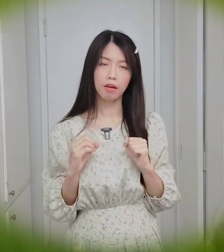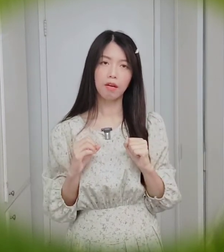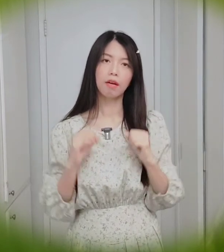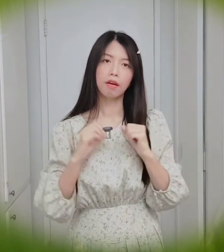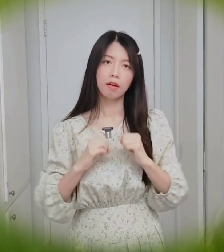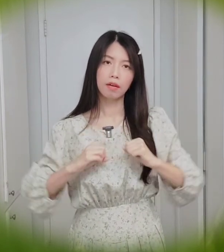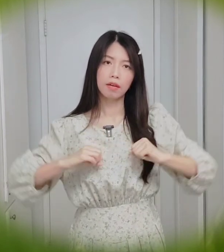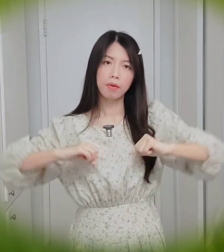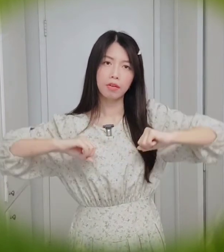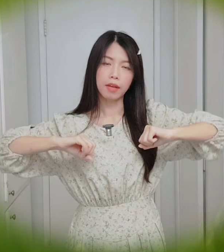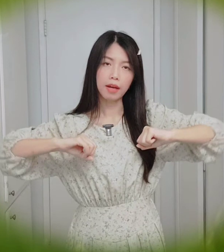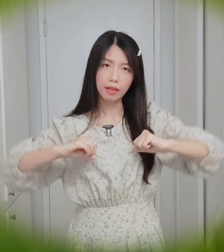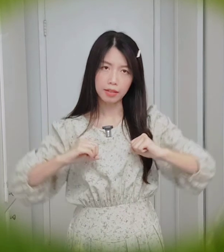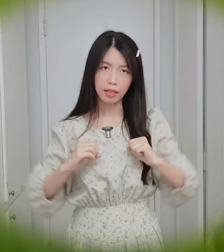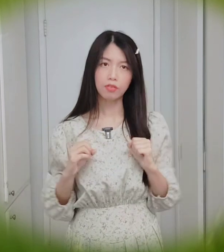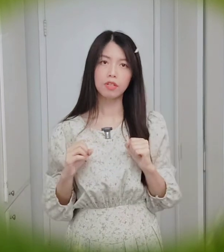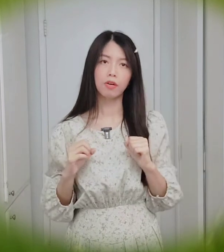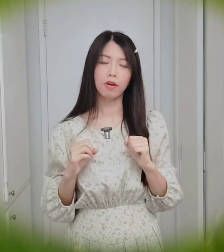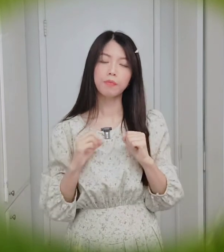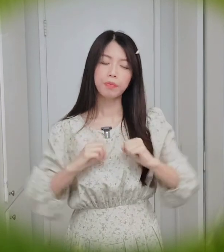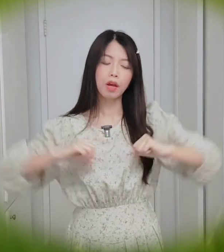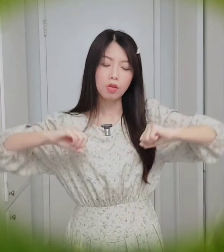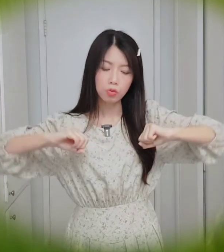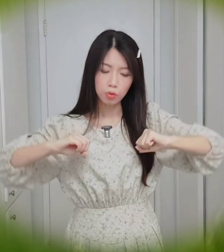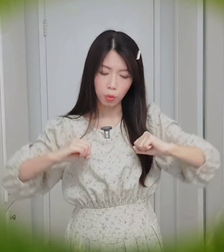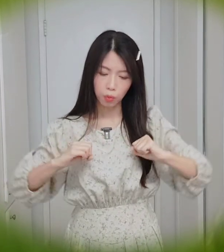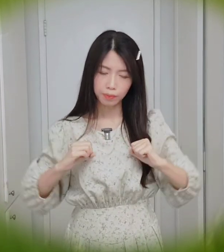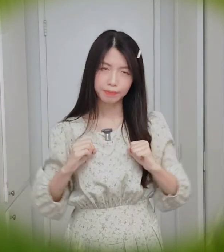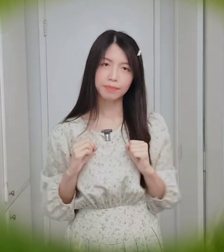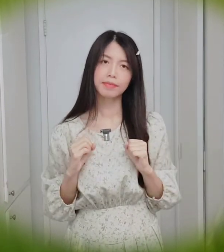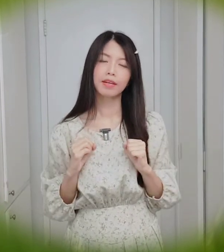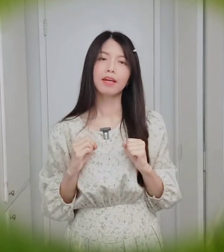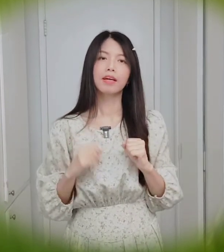돼요. 벌렸다가 다시 닫아주시는 거예요. 순종.